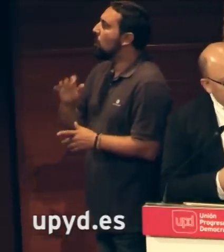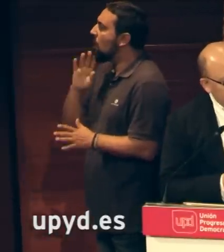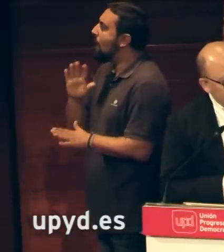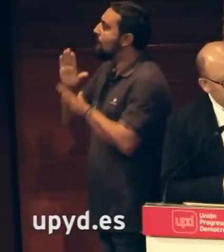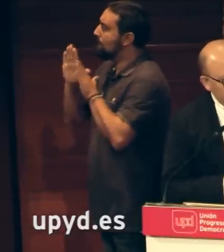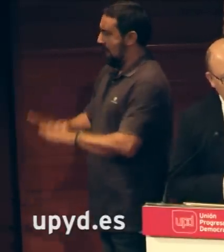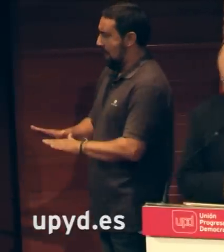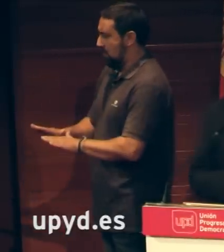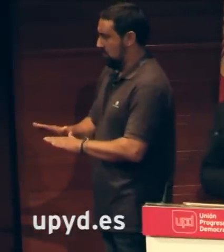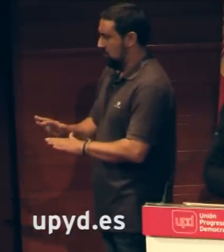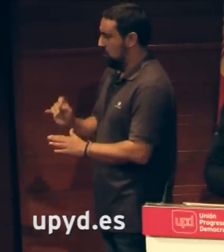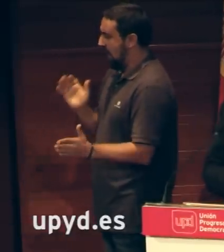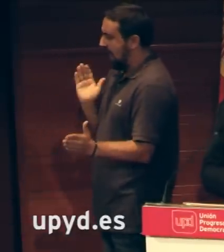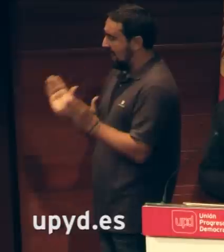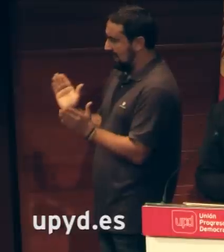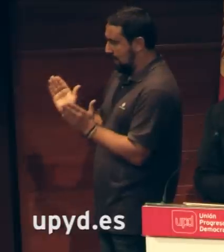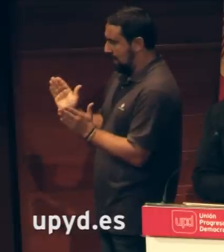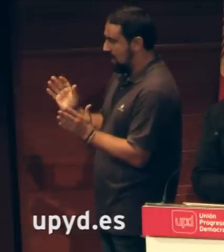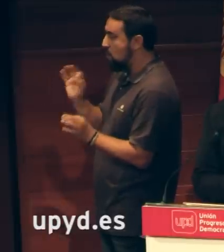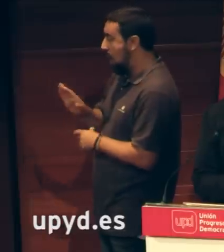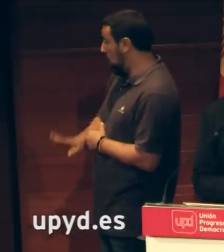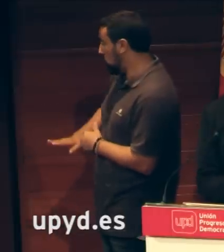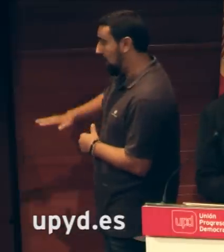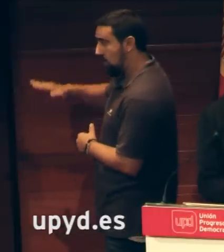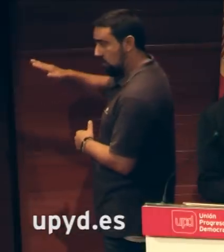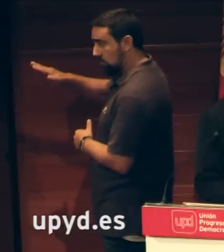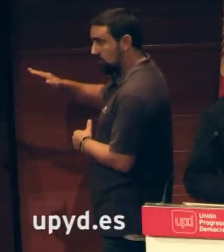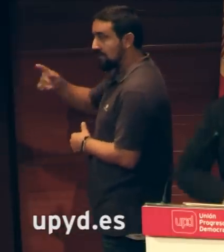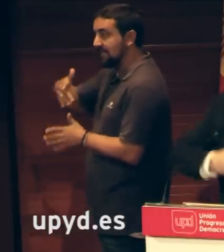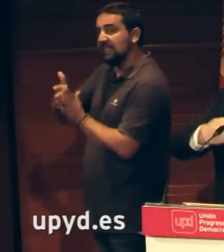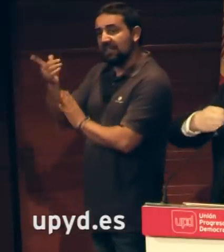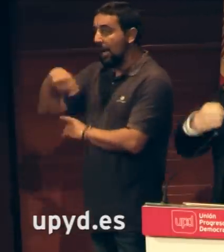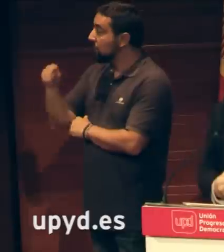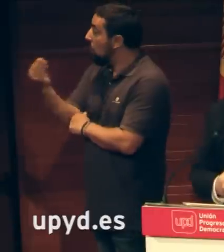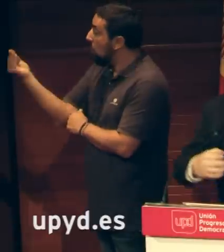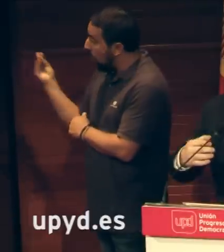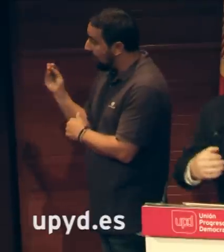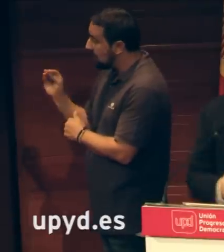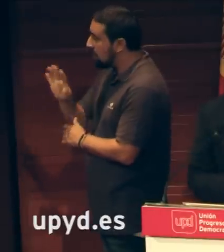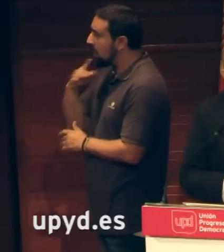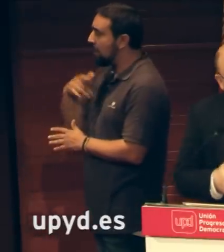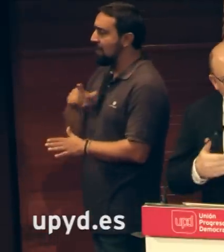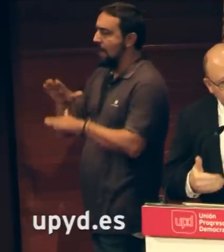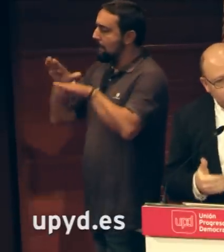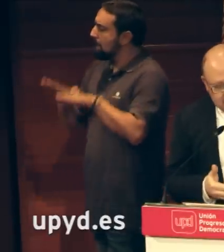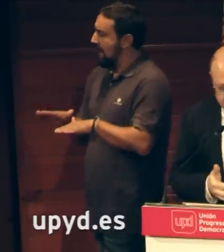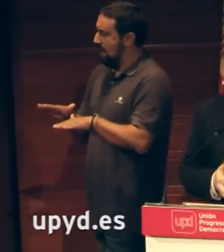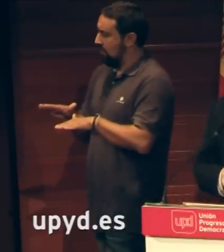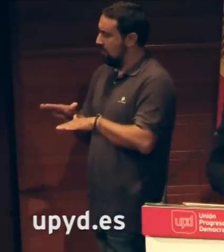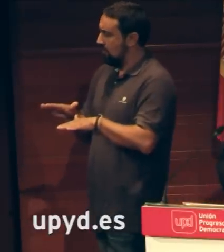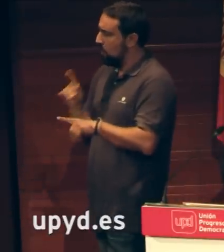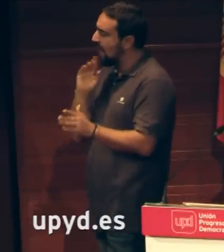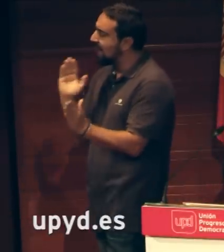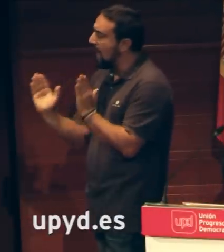en una etapa por la que pasan los niños. Es decir, sois muy jóvenes, pero es que os habéis quedado ahí, ¡pum!, paraos. Y me refiero a una etapa